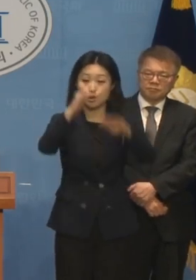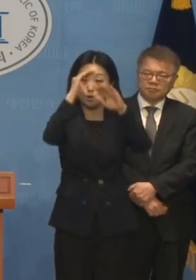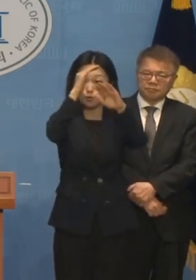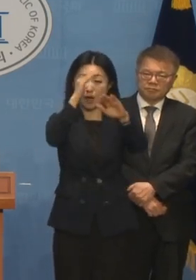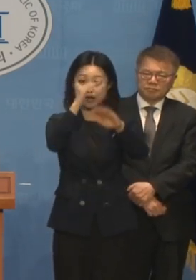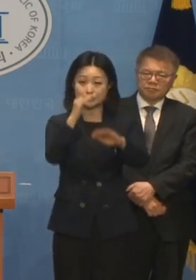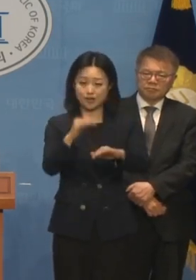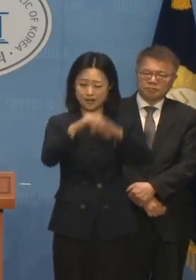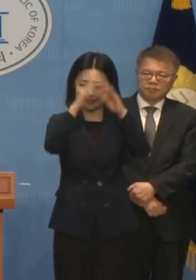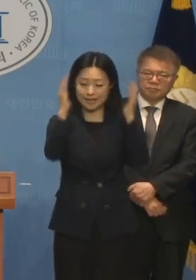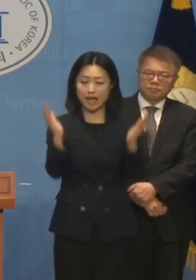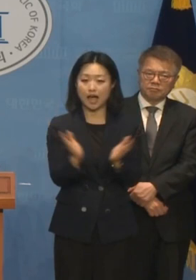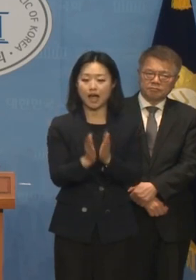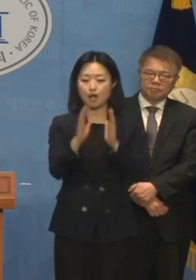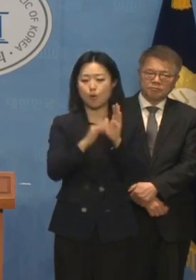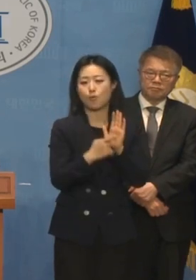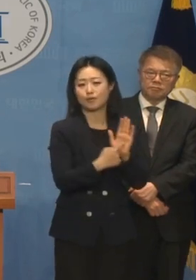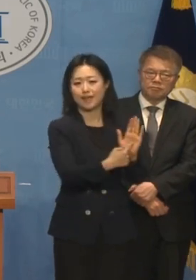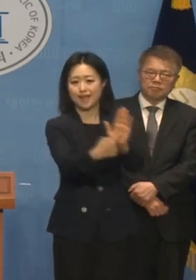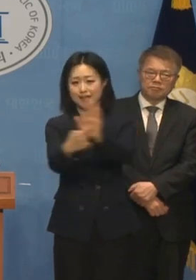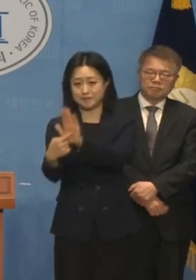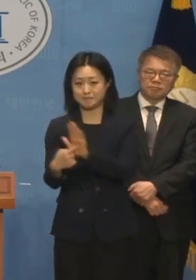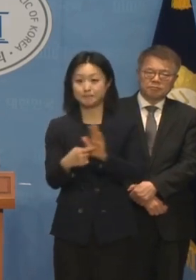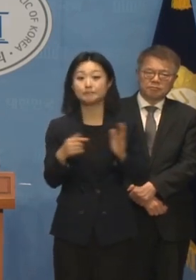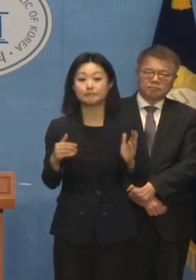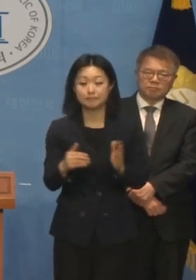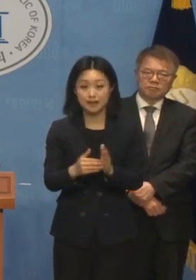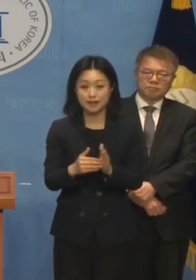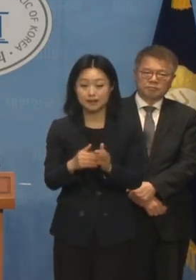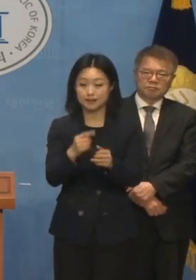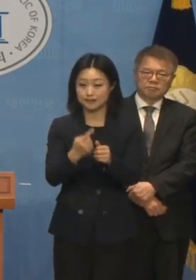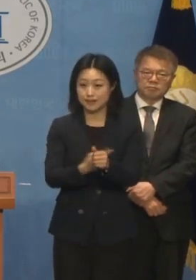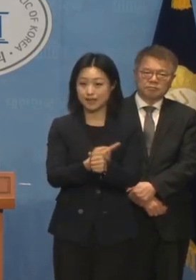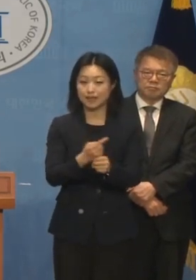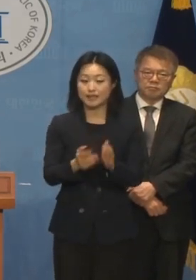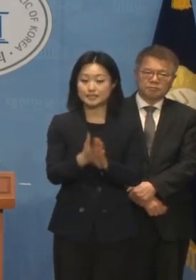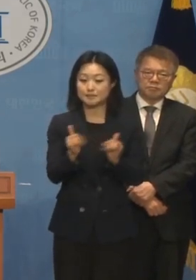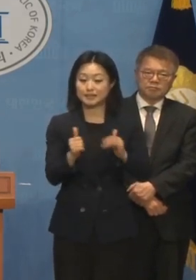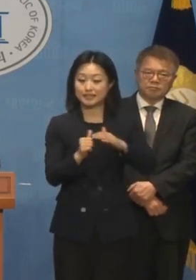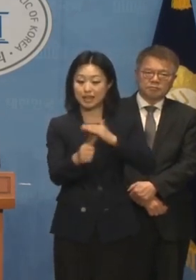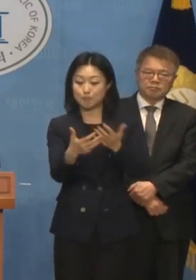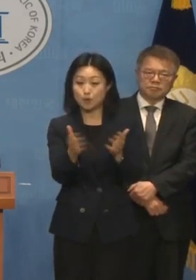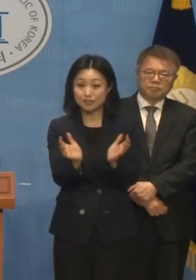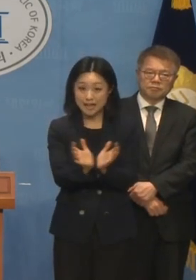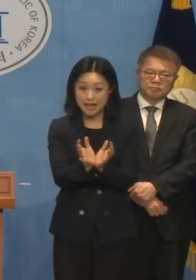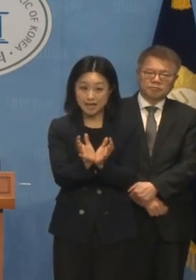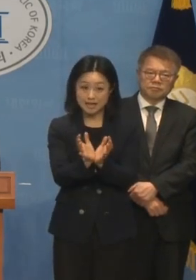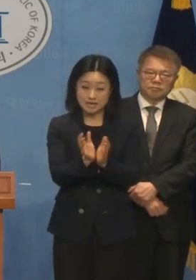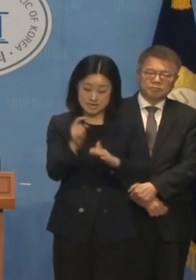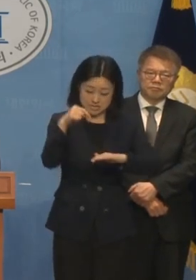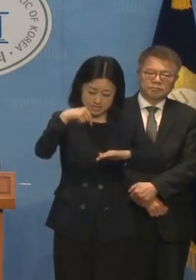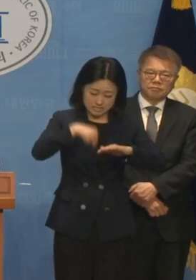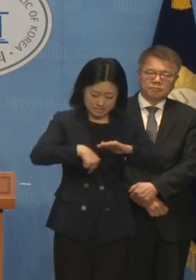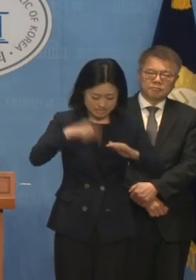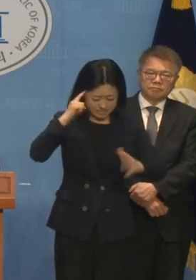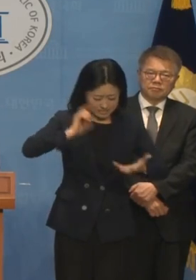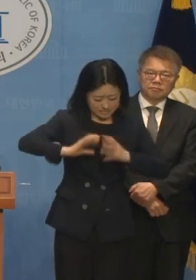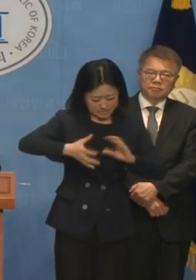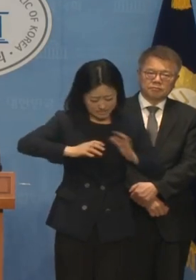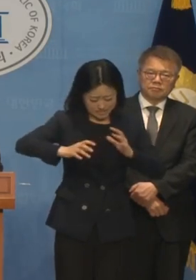국민들께 공개되었습니다. 그리하여 시민대표단의 수기 자료도